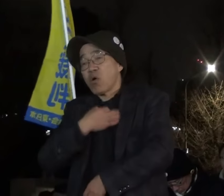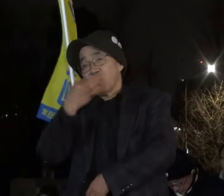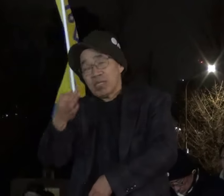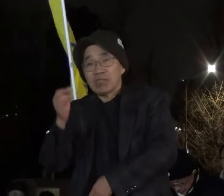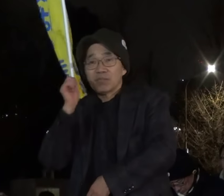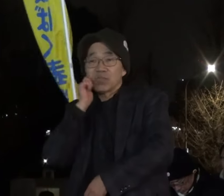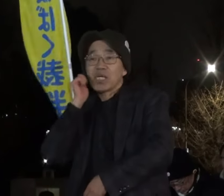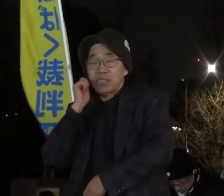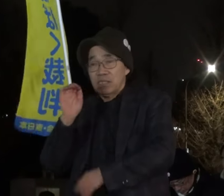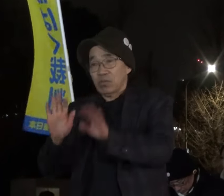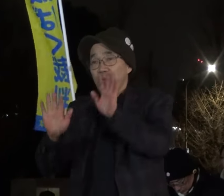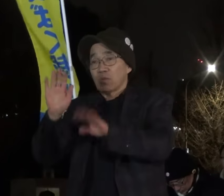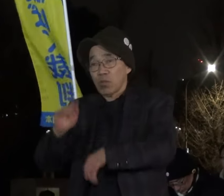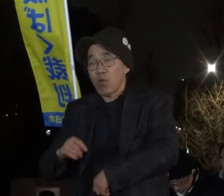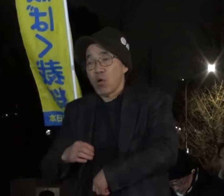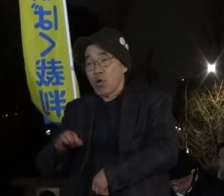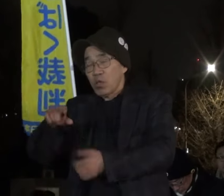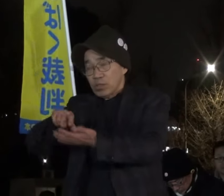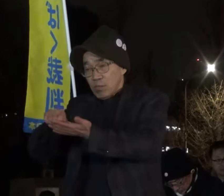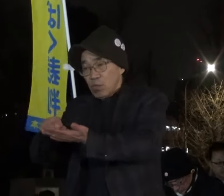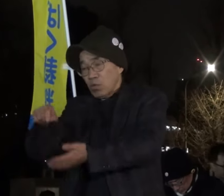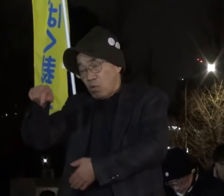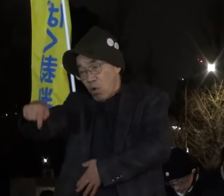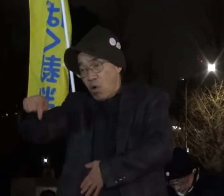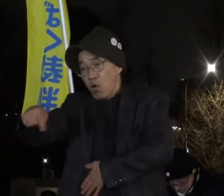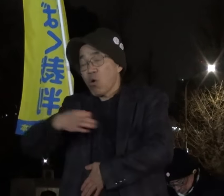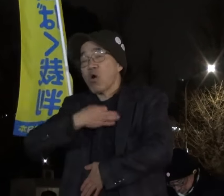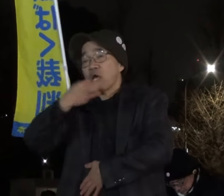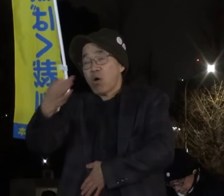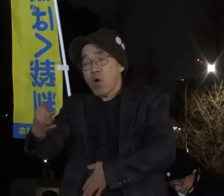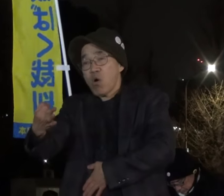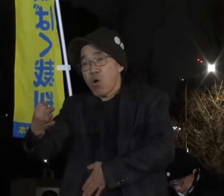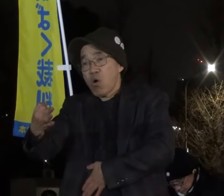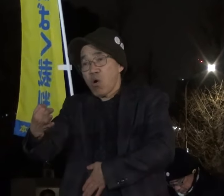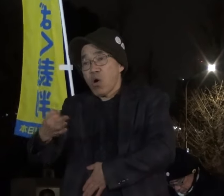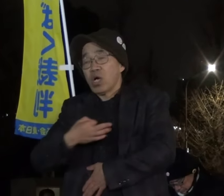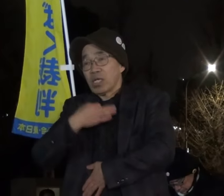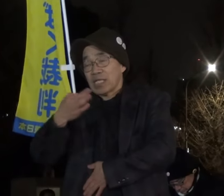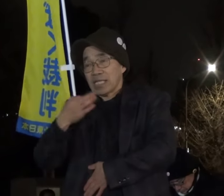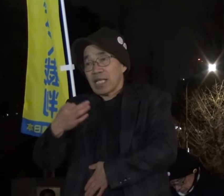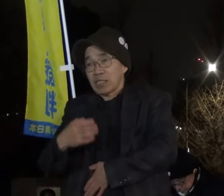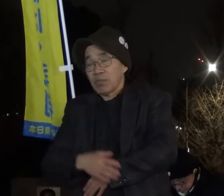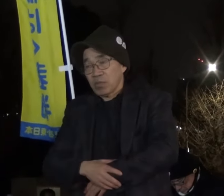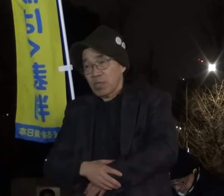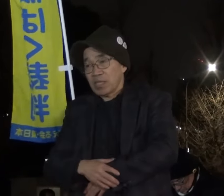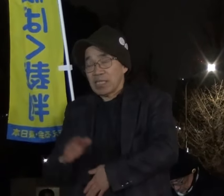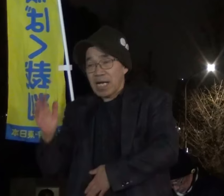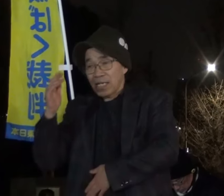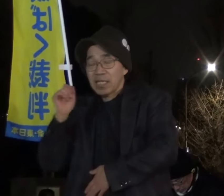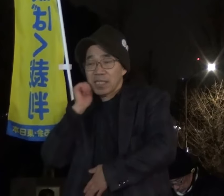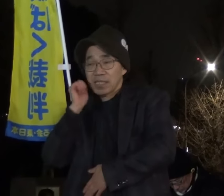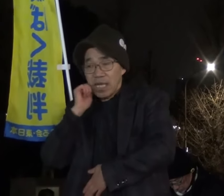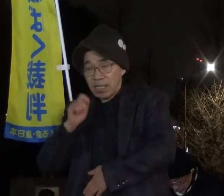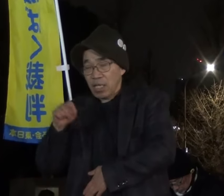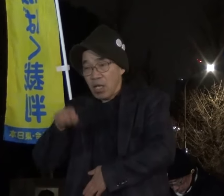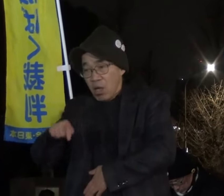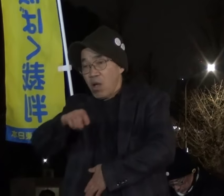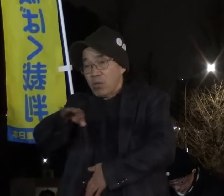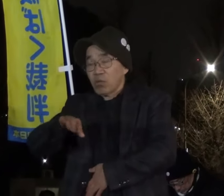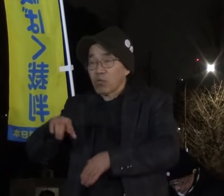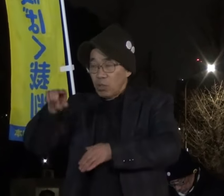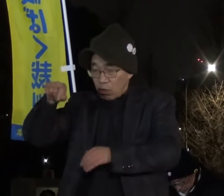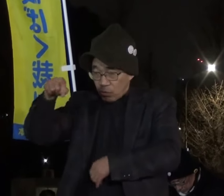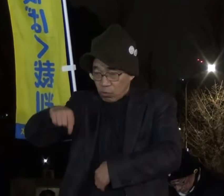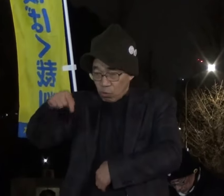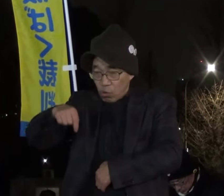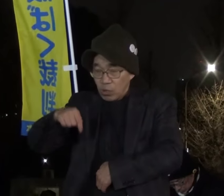。地元の声をどうしても届けたいと思っているのですが力不足でなかなかできない中このようにしていただいていることが